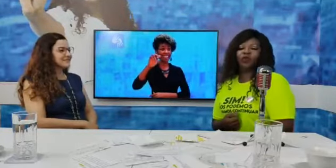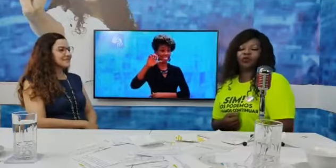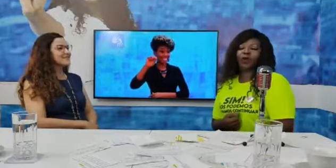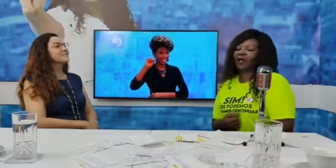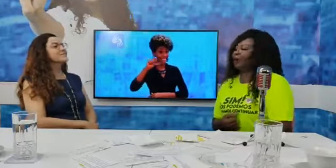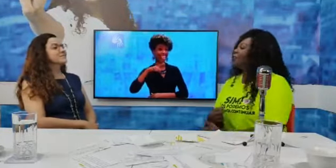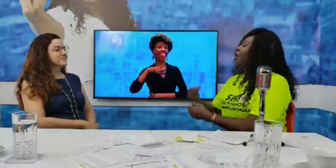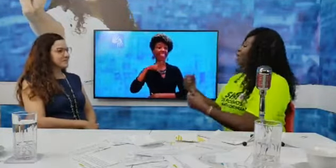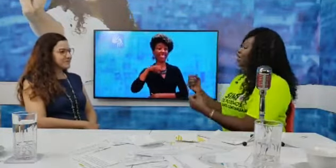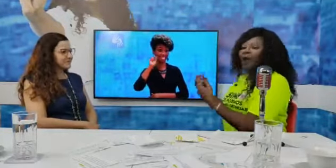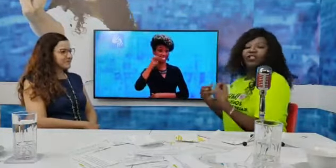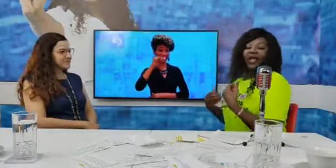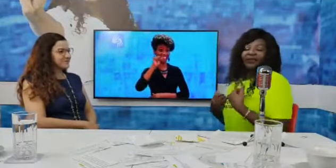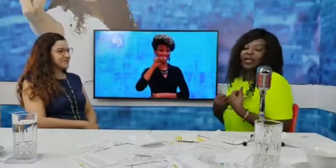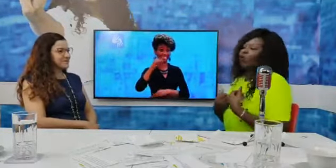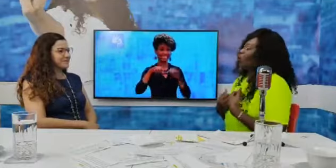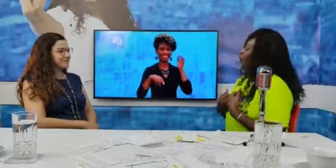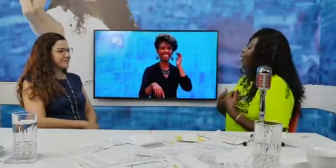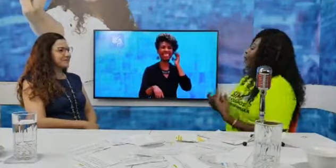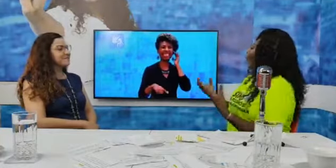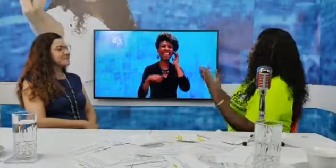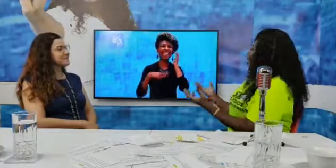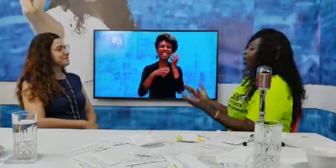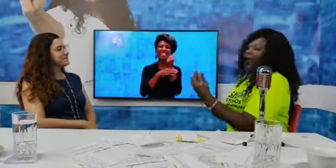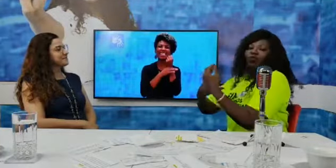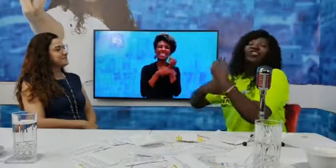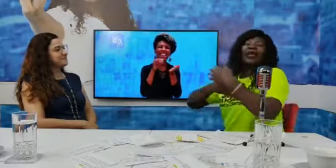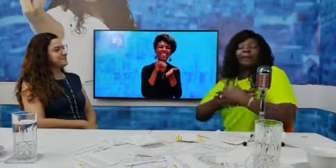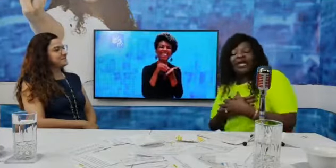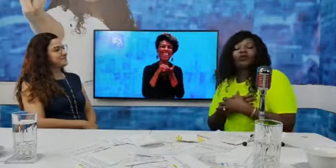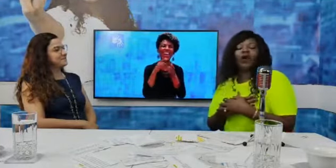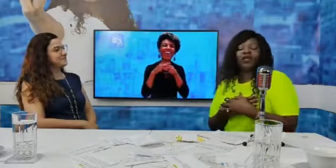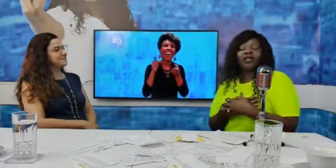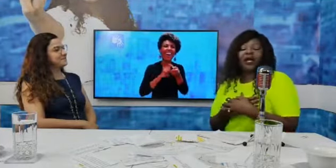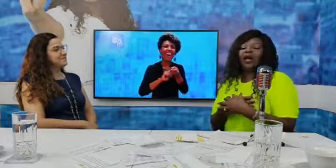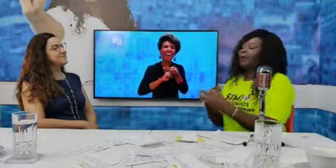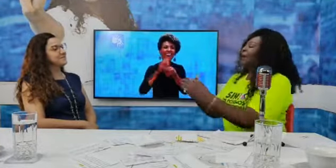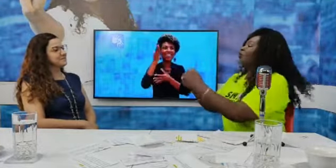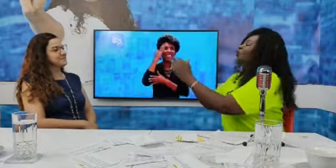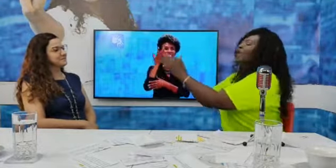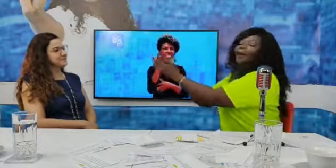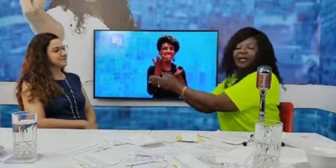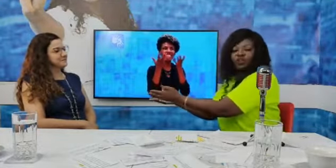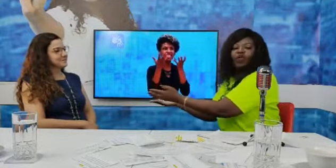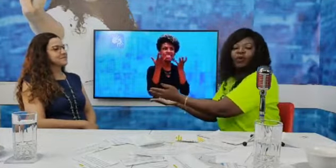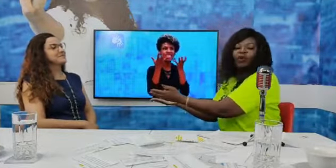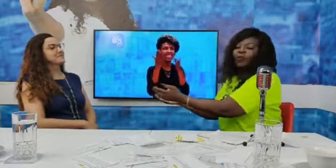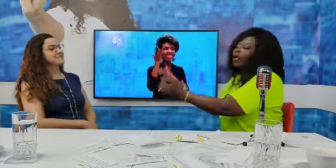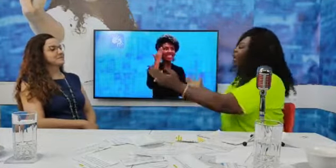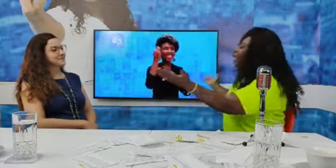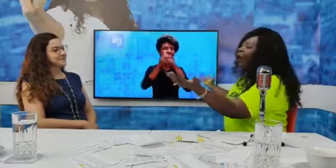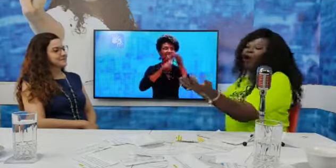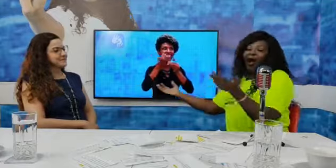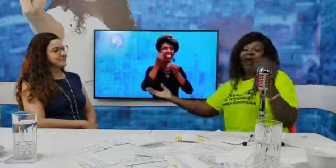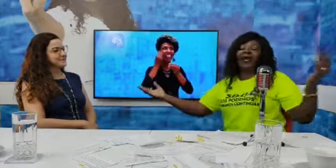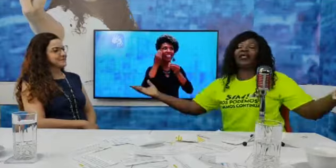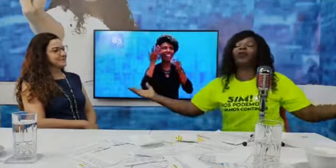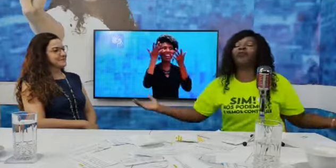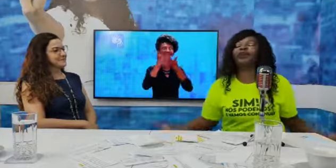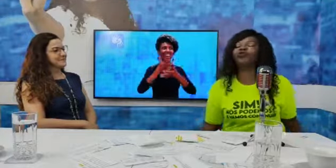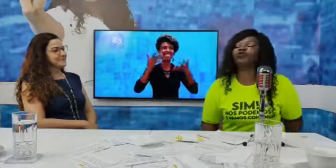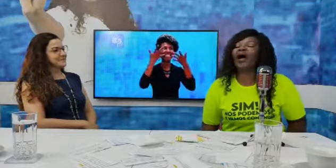fazer alguns programas. E eu estava insegura porque eu sabia do que eu queria, mas não sabia de como me comunicar. Agora, olha